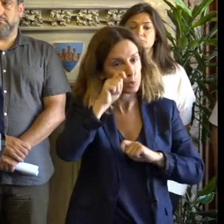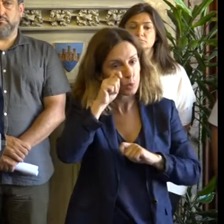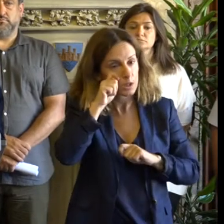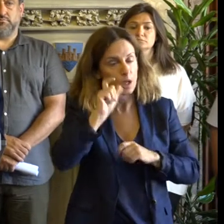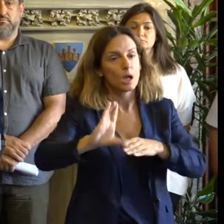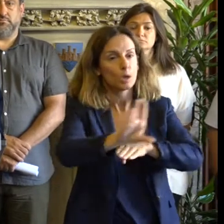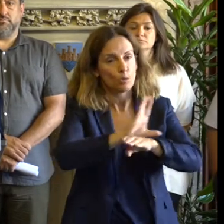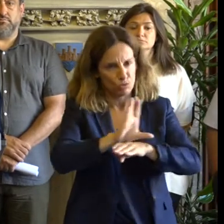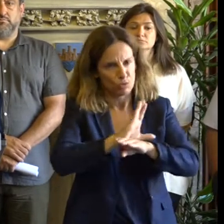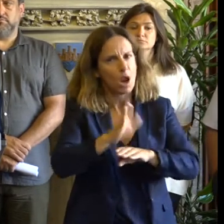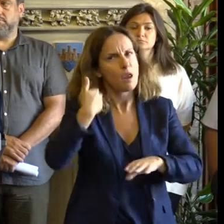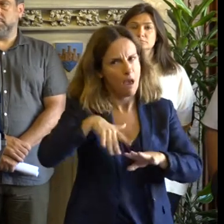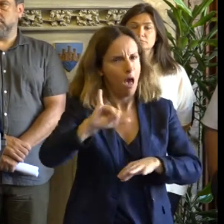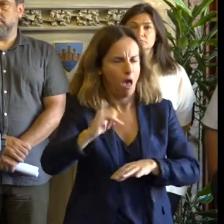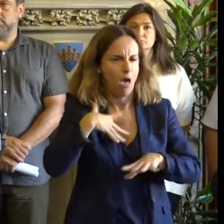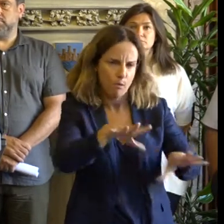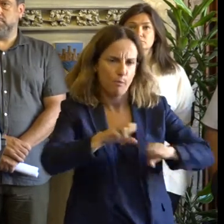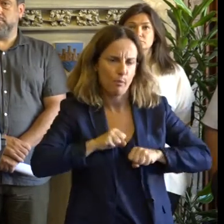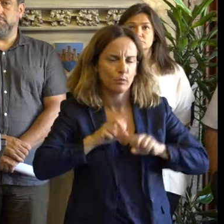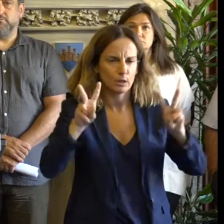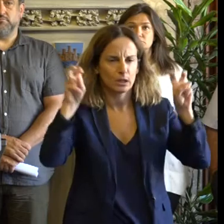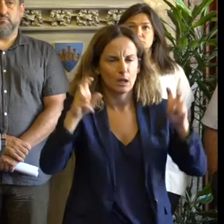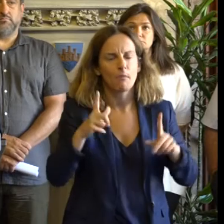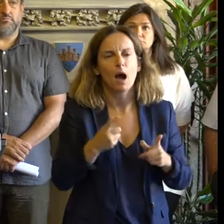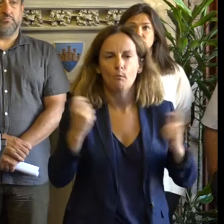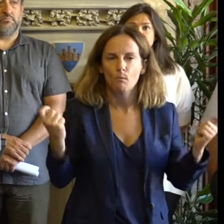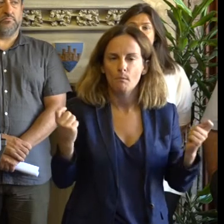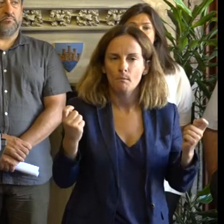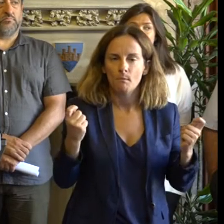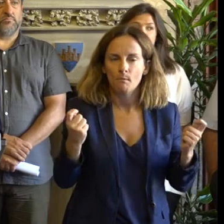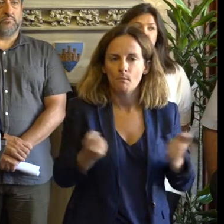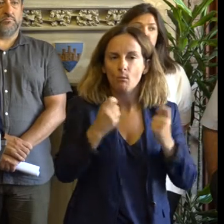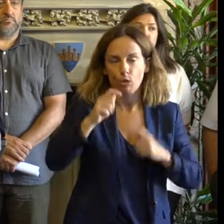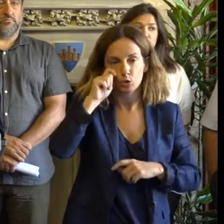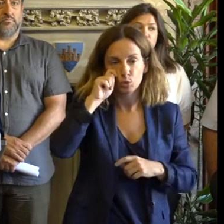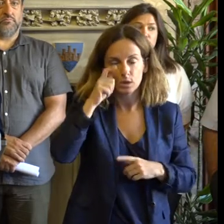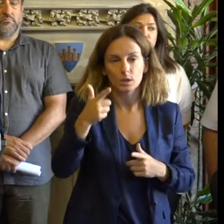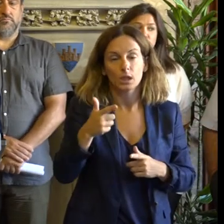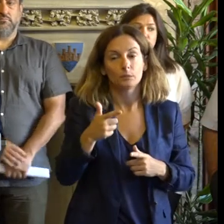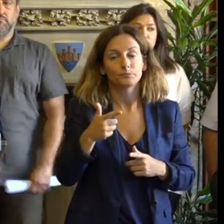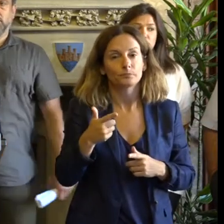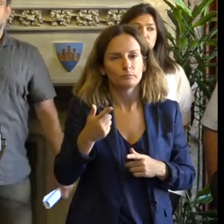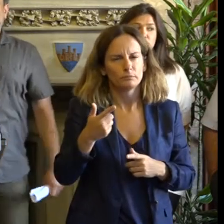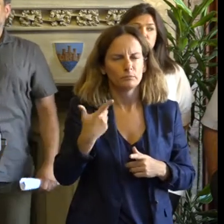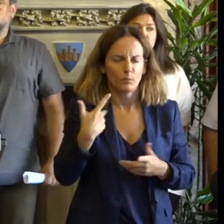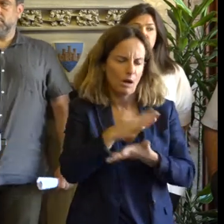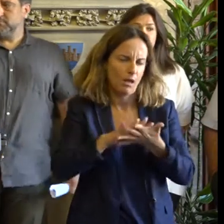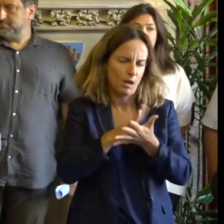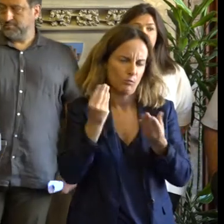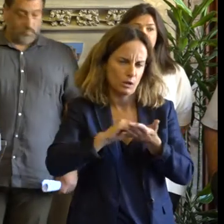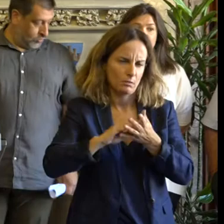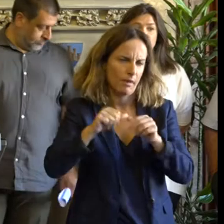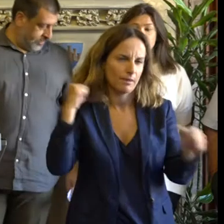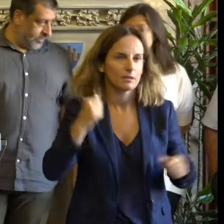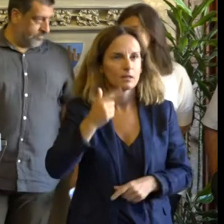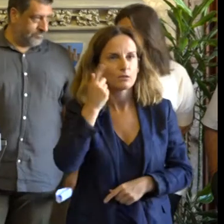tenia les d'informació turística, no? Hem parlat moltes vegades de ser capaços de generar un producte turístic que vagi molt més enllà de sol